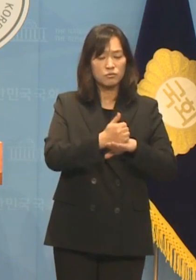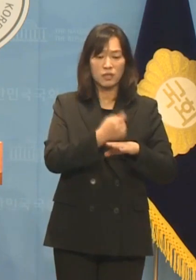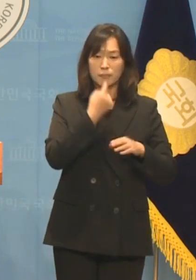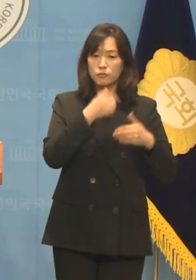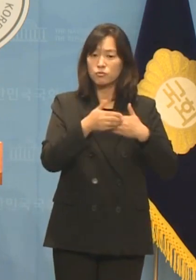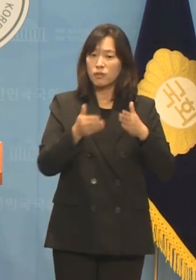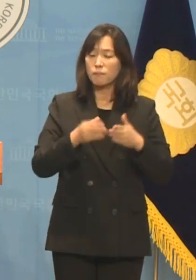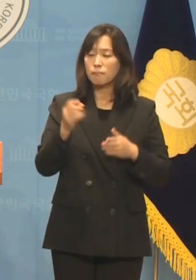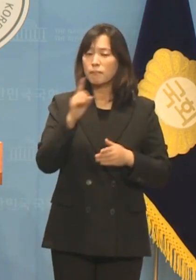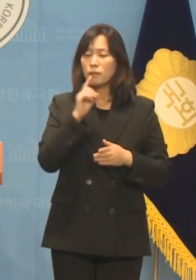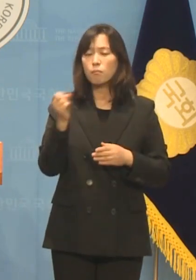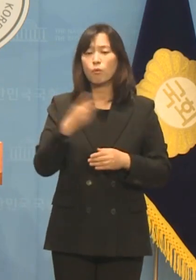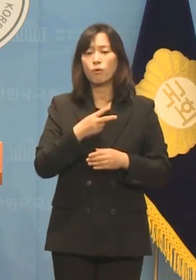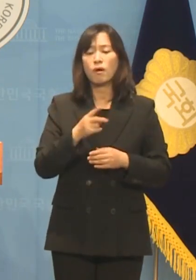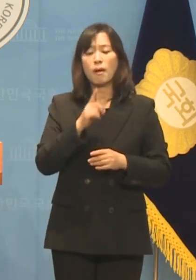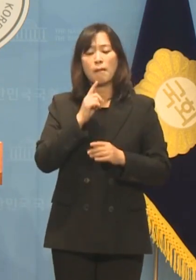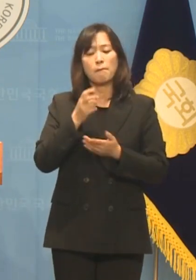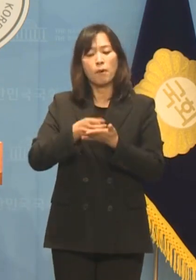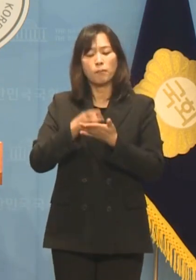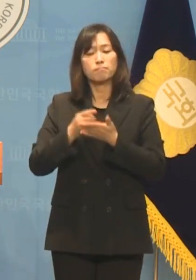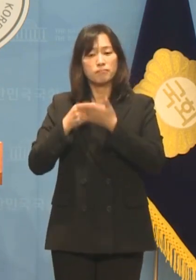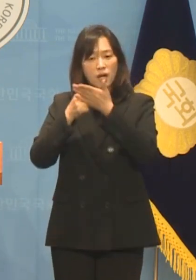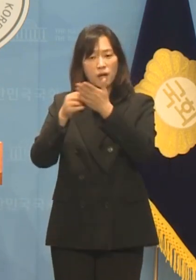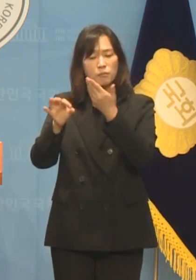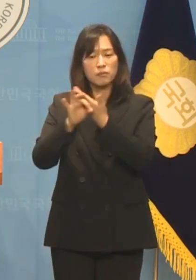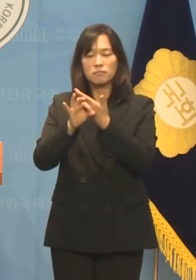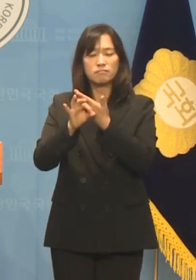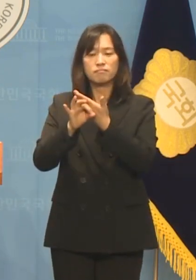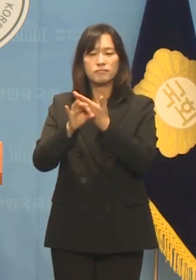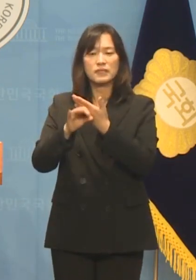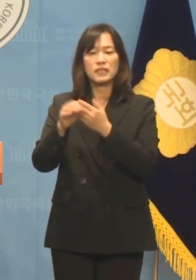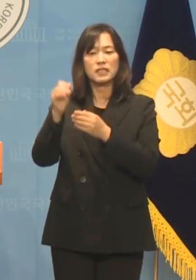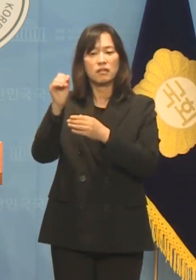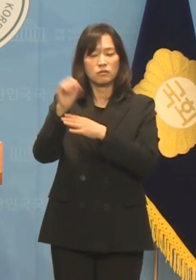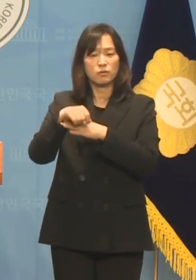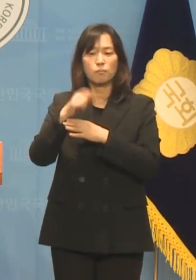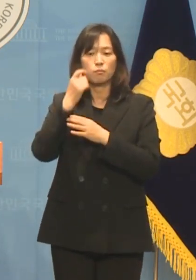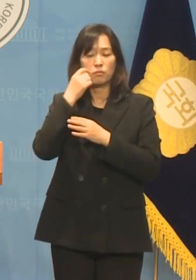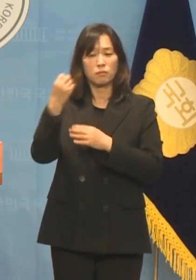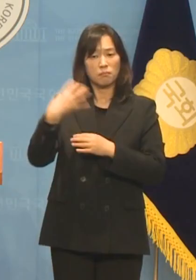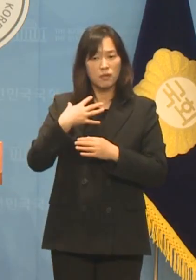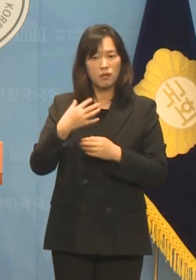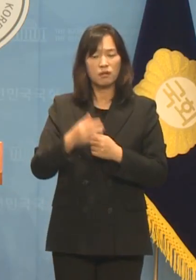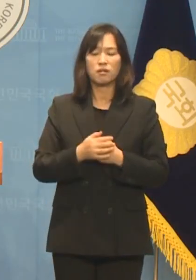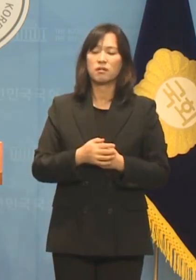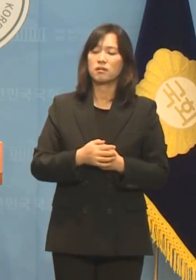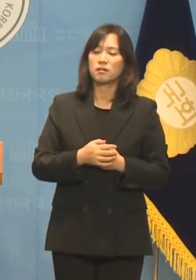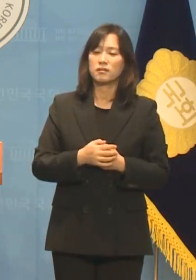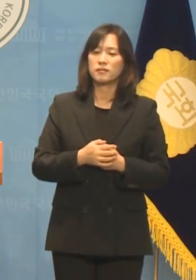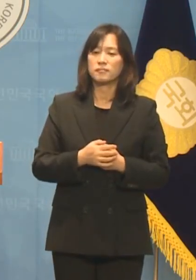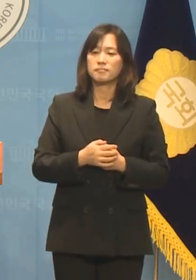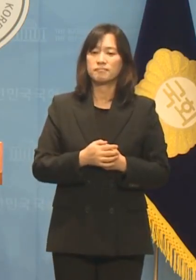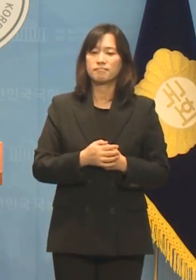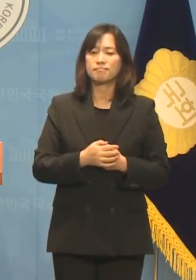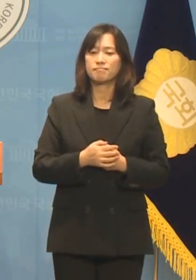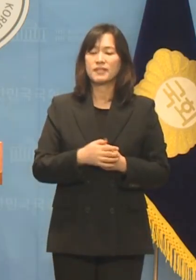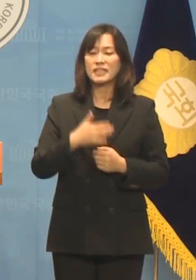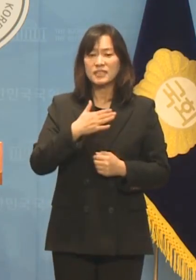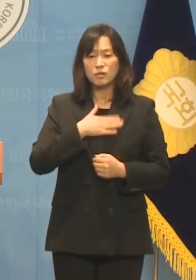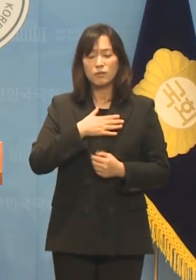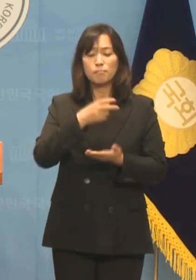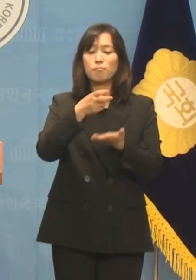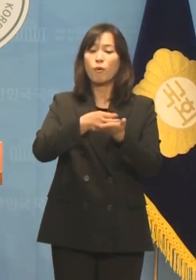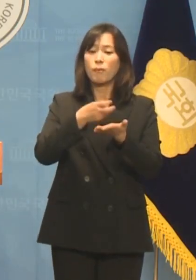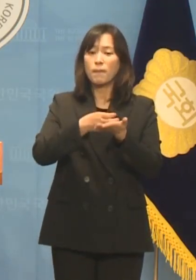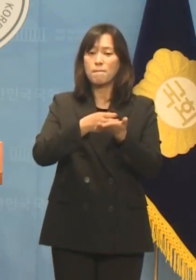민주당은 법을 상정하면 보이콧하겠다고 했습니다. 이것이 팩트입니다. 저는